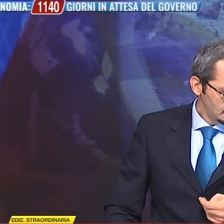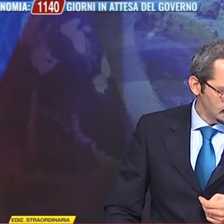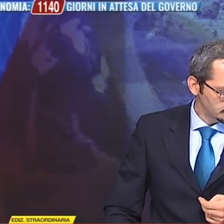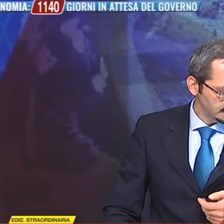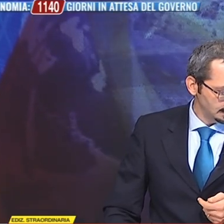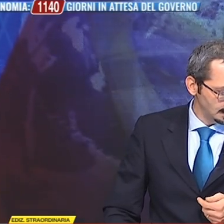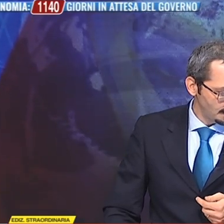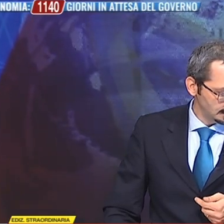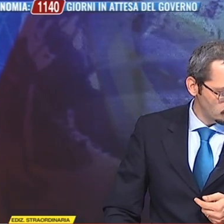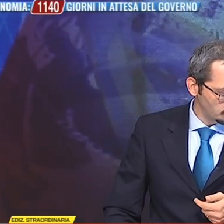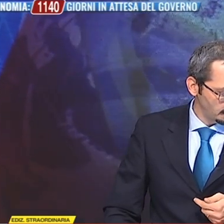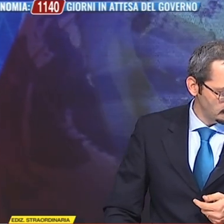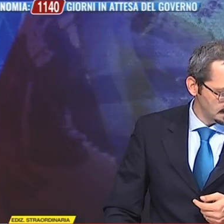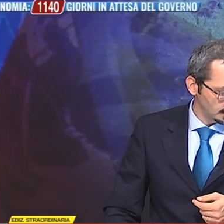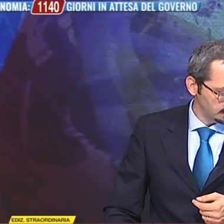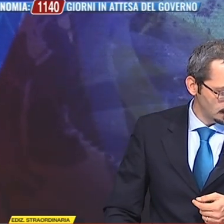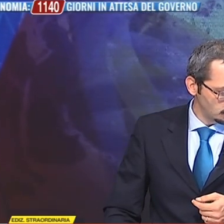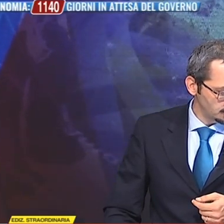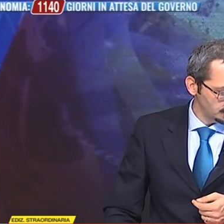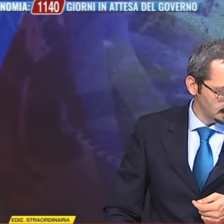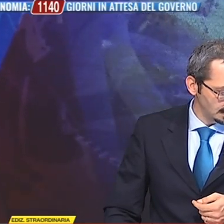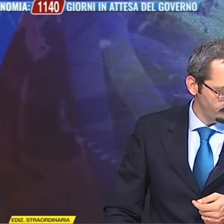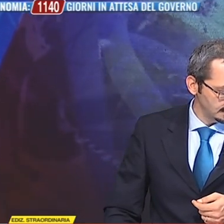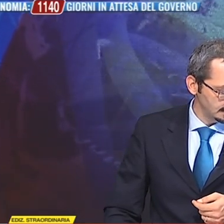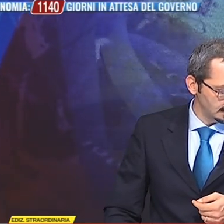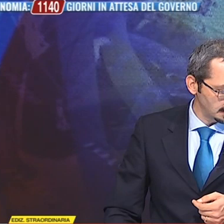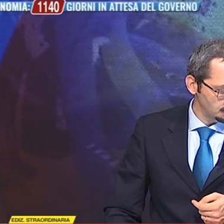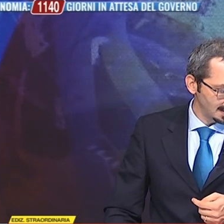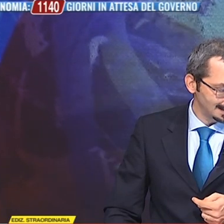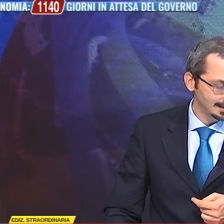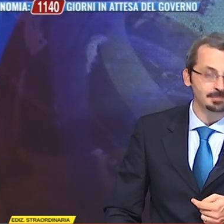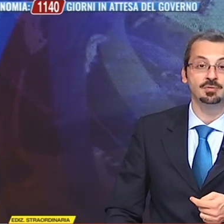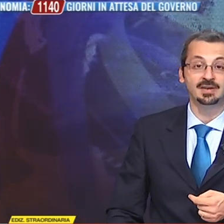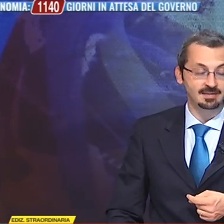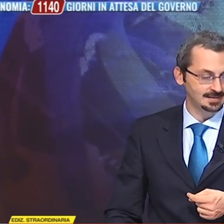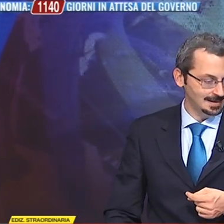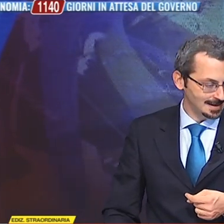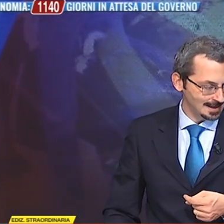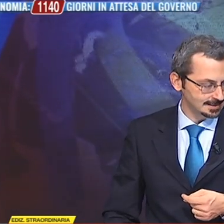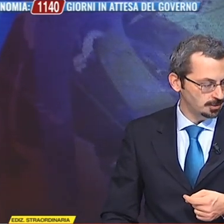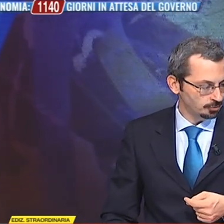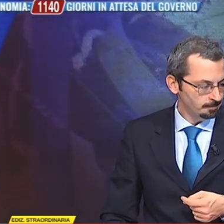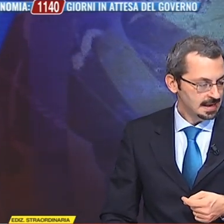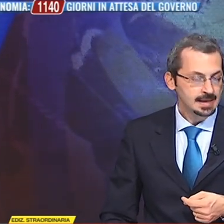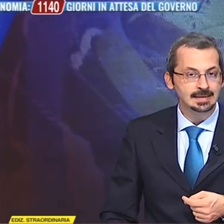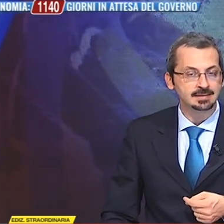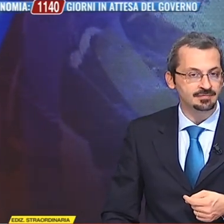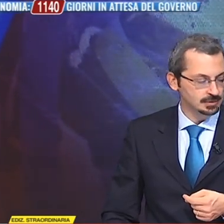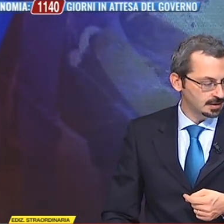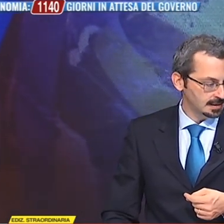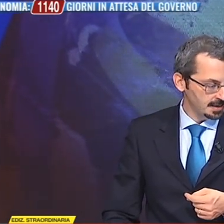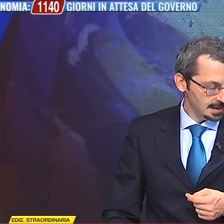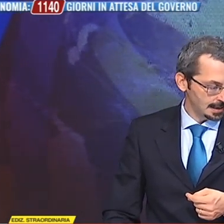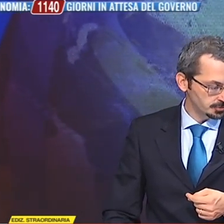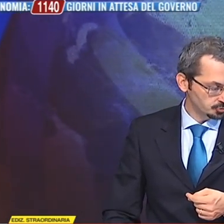militari erano stati chiamati poco prima di mezzanotte da alcuni cittadini infastiditi per la musica alta che proveniva dalla casa. Al loro